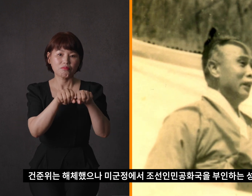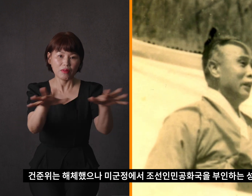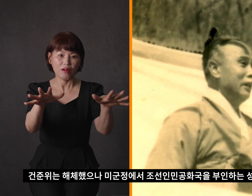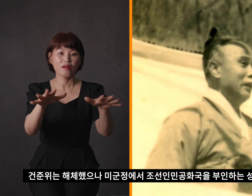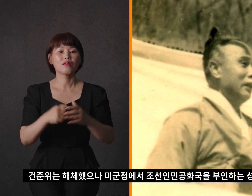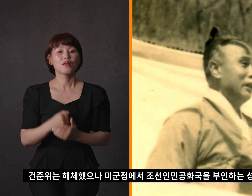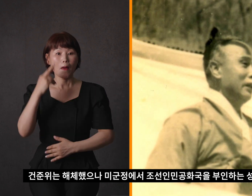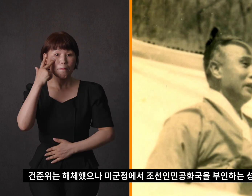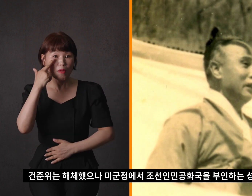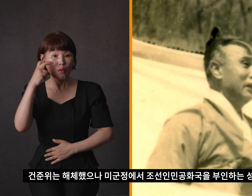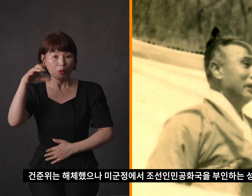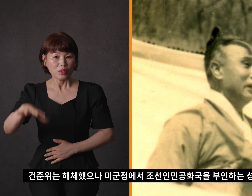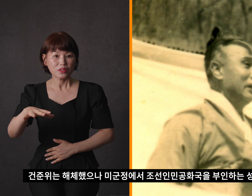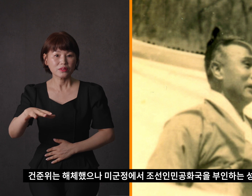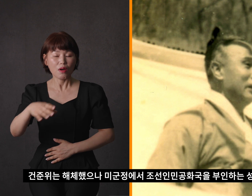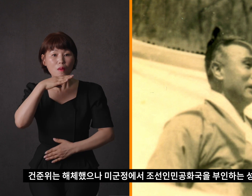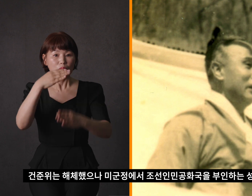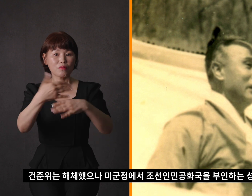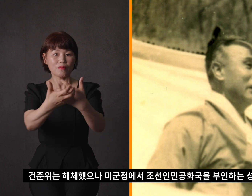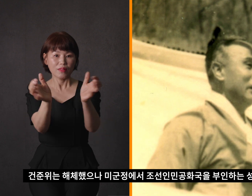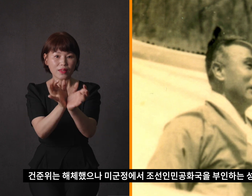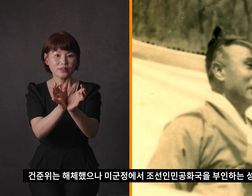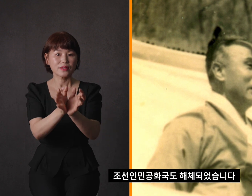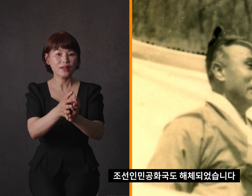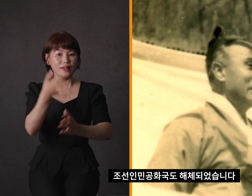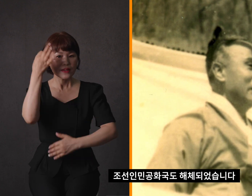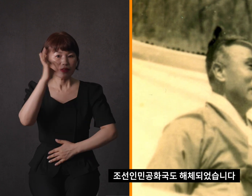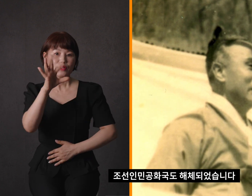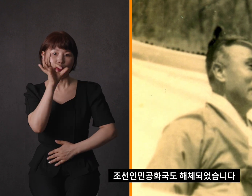군정에서 조선인민공화국을 부인하는 성명을 발표함으로써